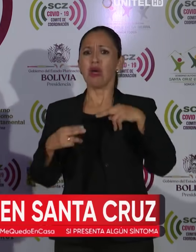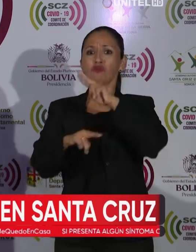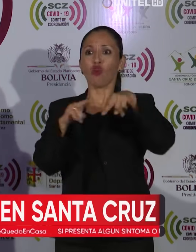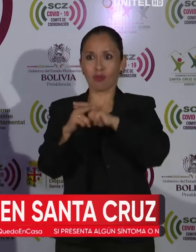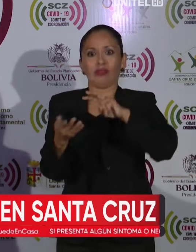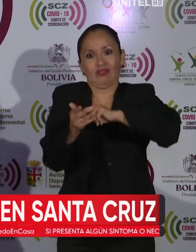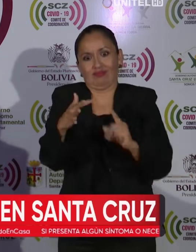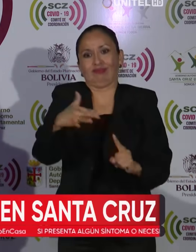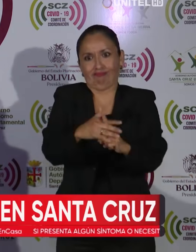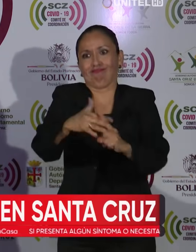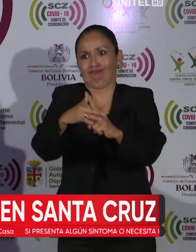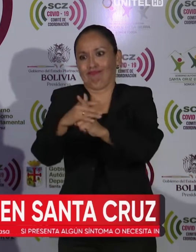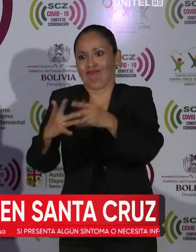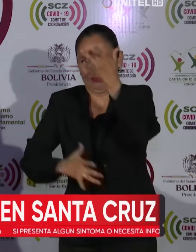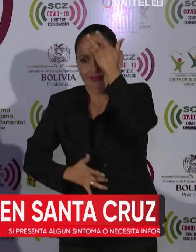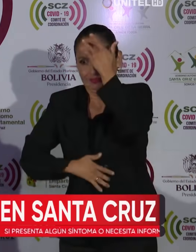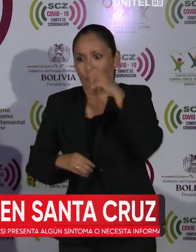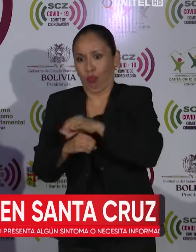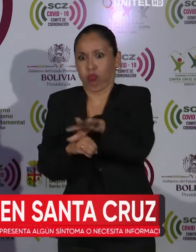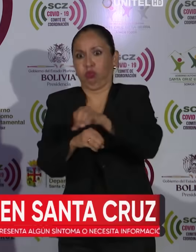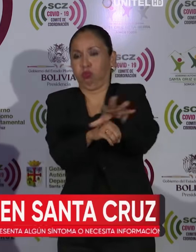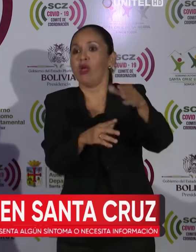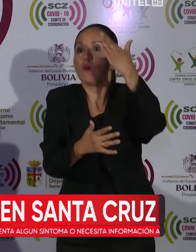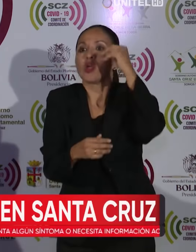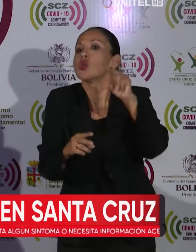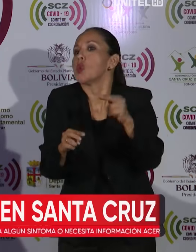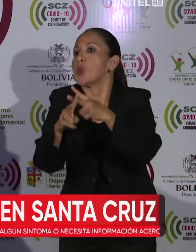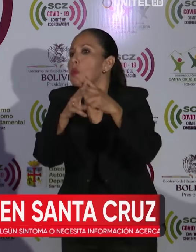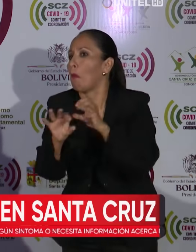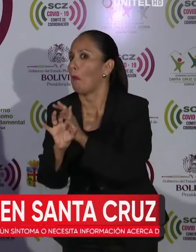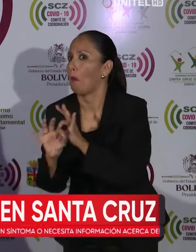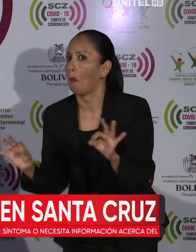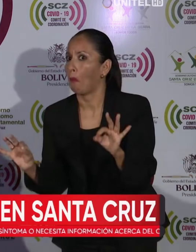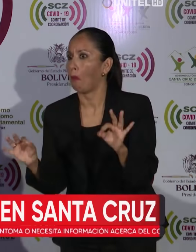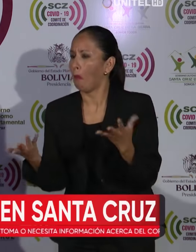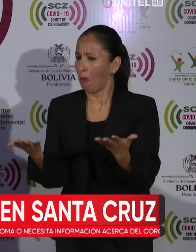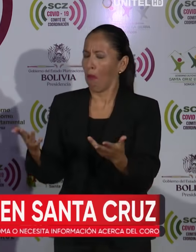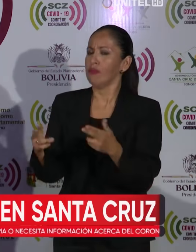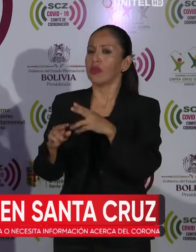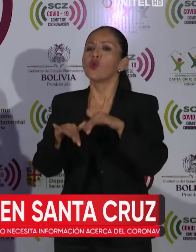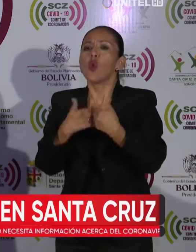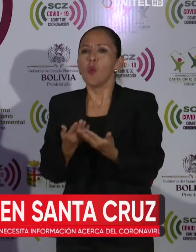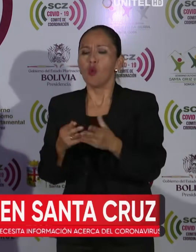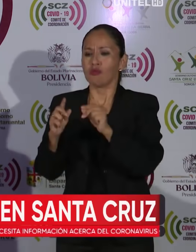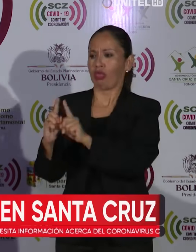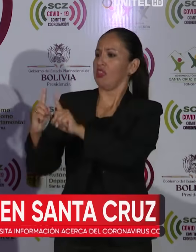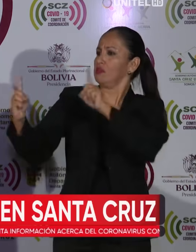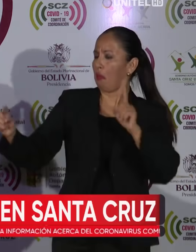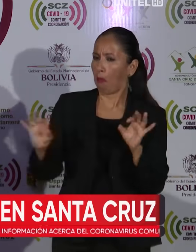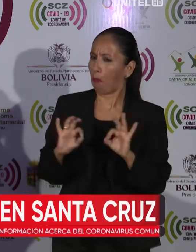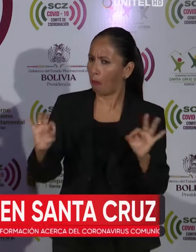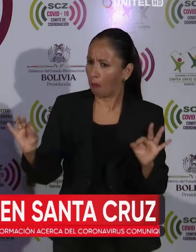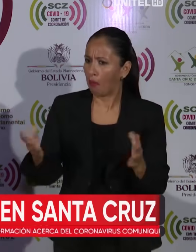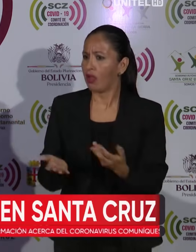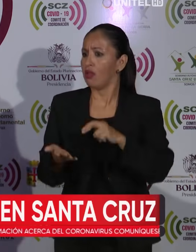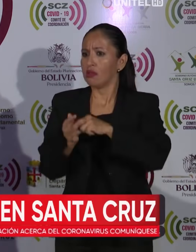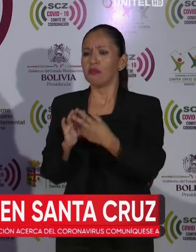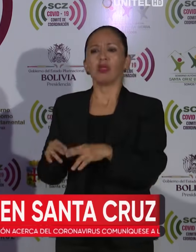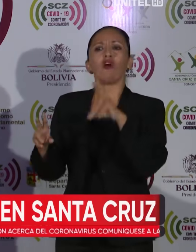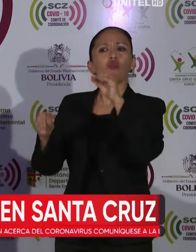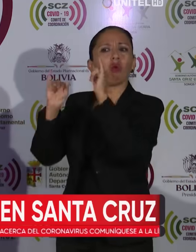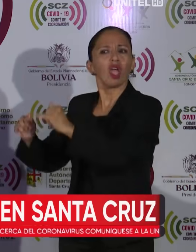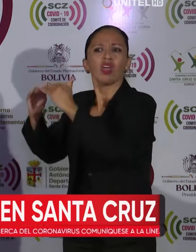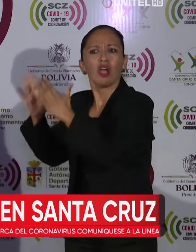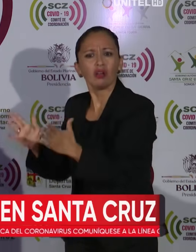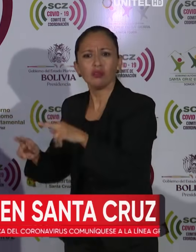a salir enfermo. Van a salir contagiados porque no están cuidándose, porque no están manteniendo las distancias, ni están quedándose en su casa,